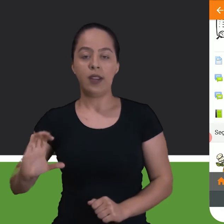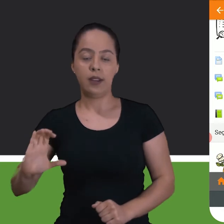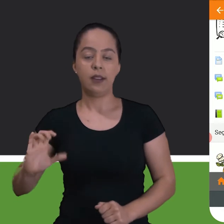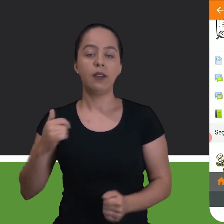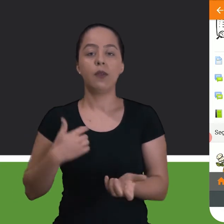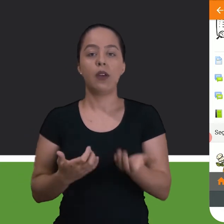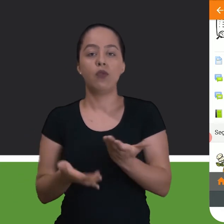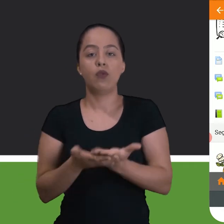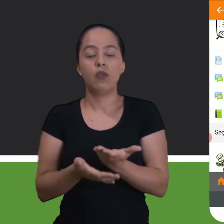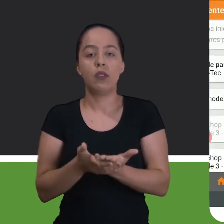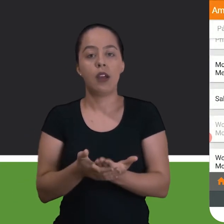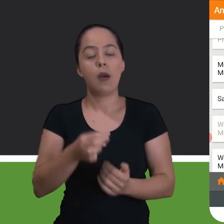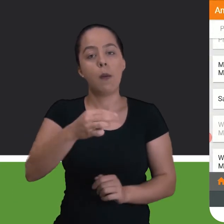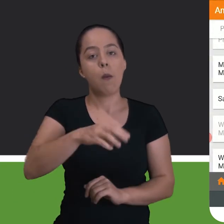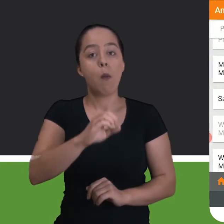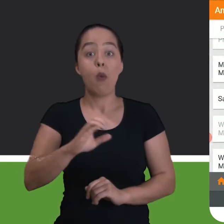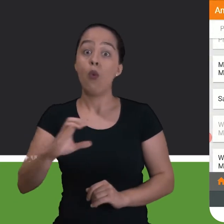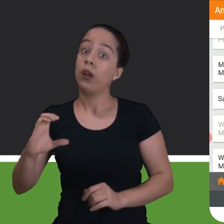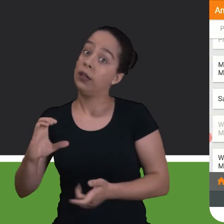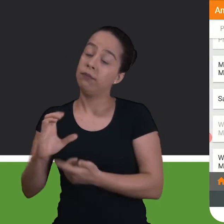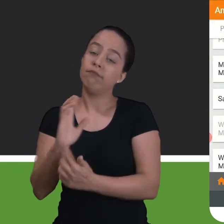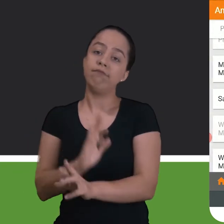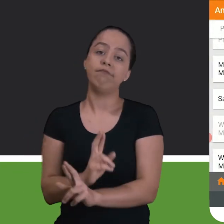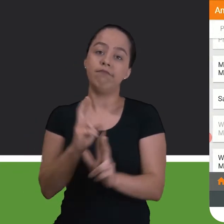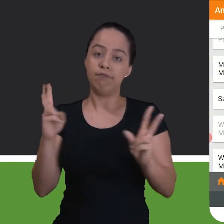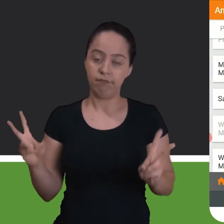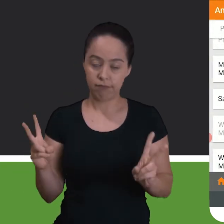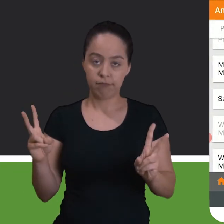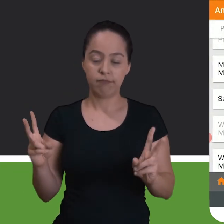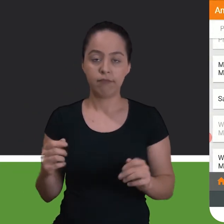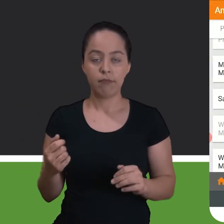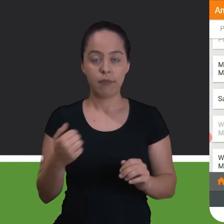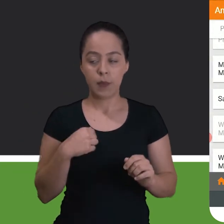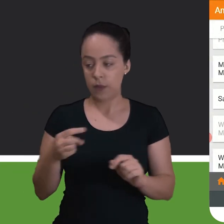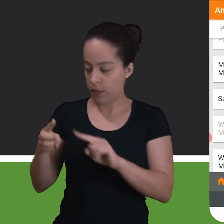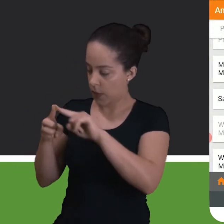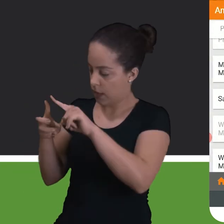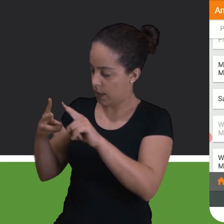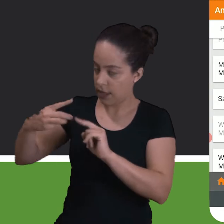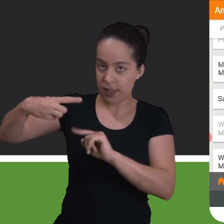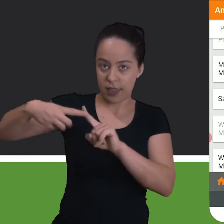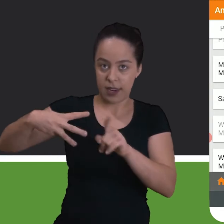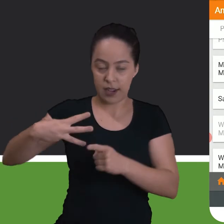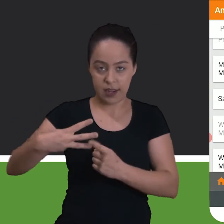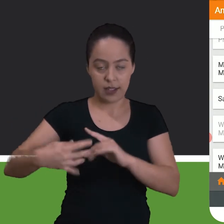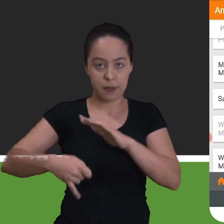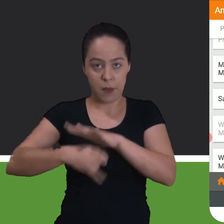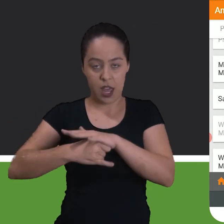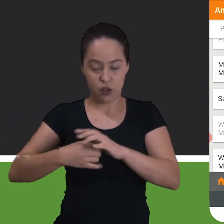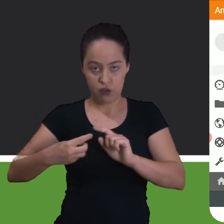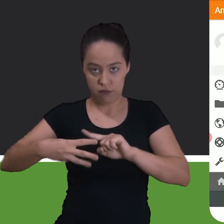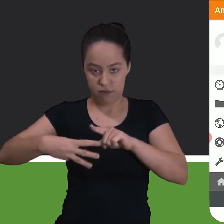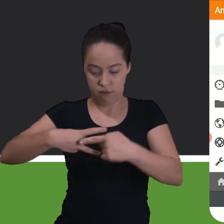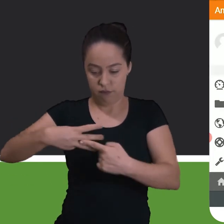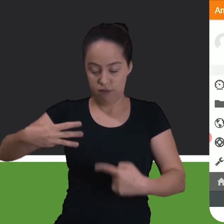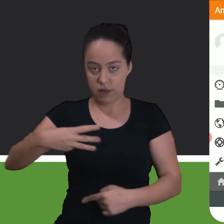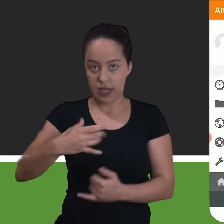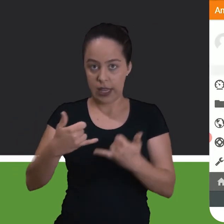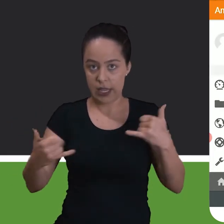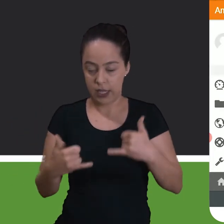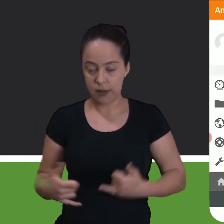que eu quero fazer ver os cursos mukhres é um ambiente diferente então vou clicar aqui nesses três três linhas que tem aqui